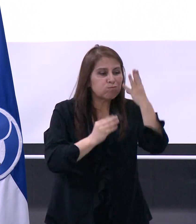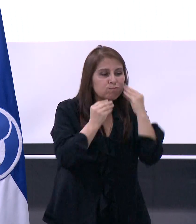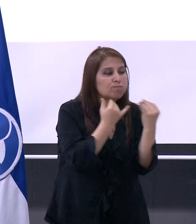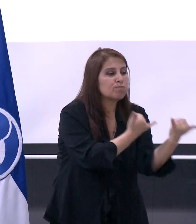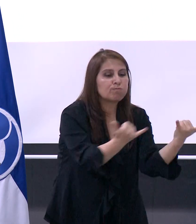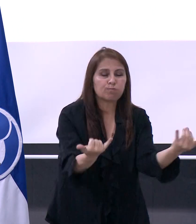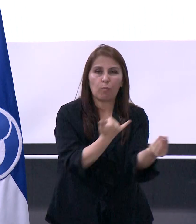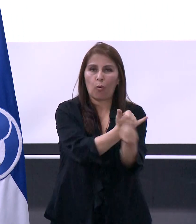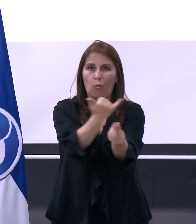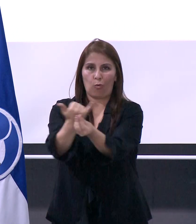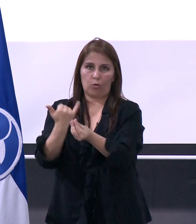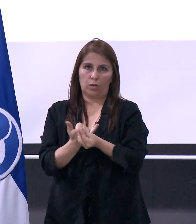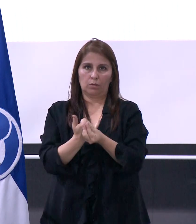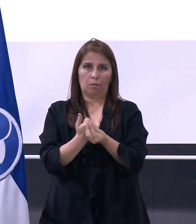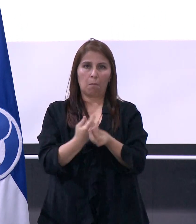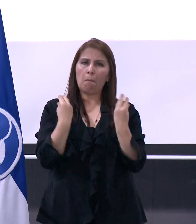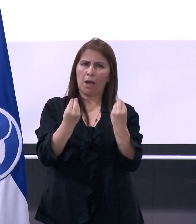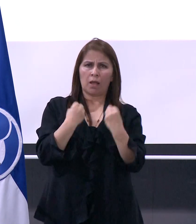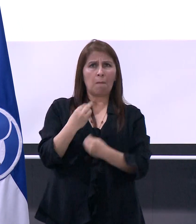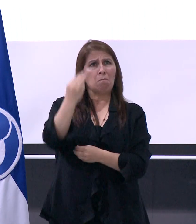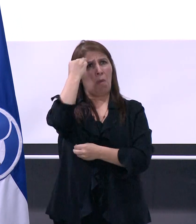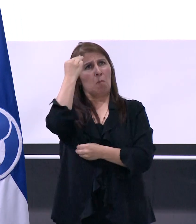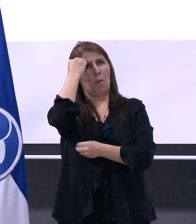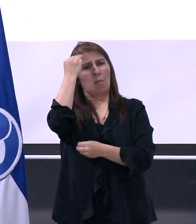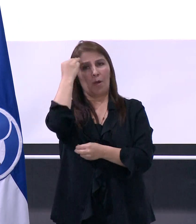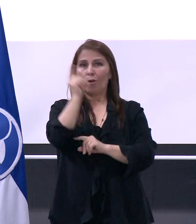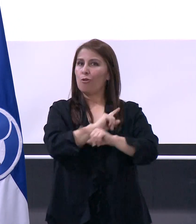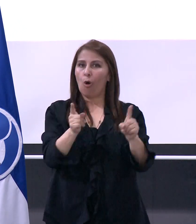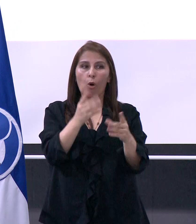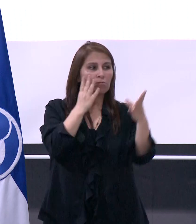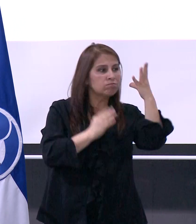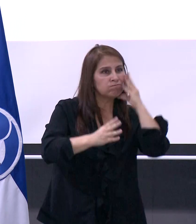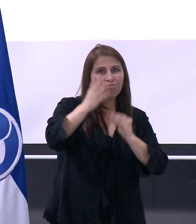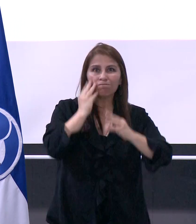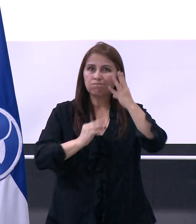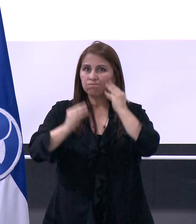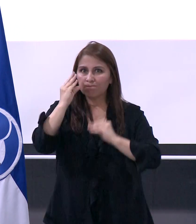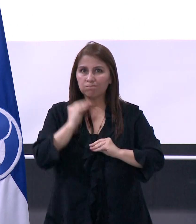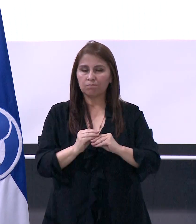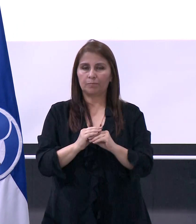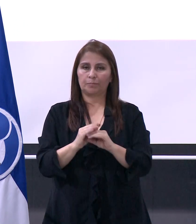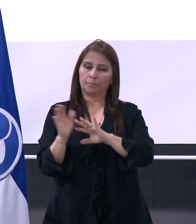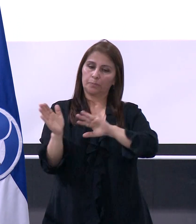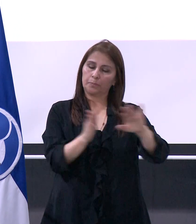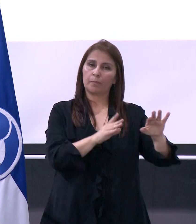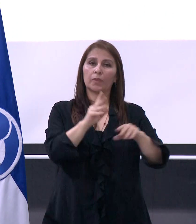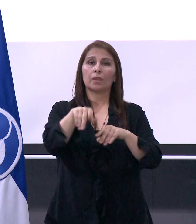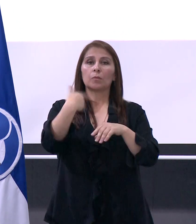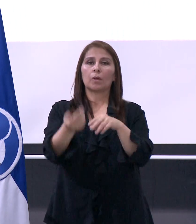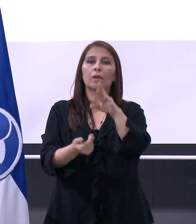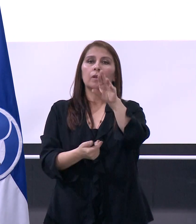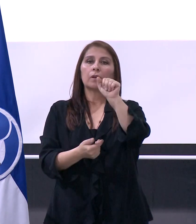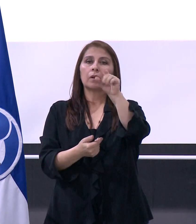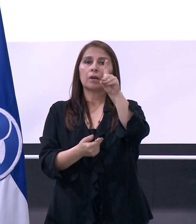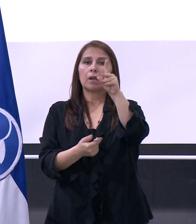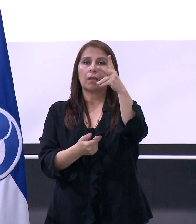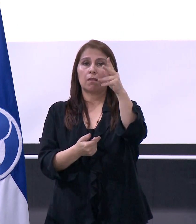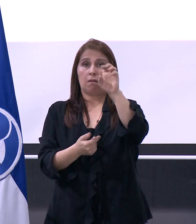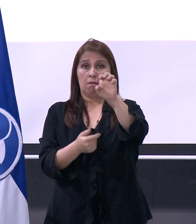evitando la memorización en el 36 rat que fue reemplazada por esther aranda mantilla